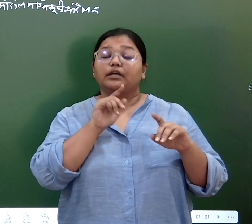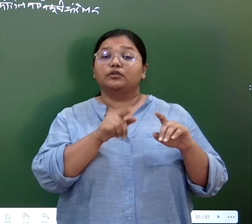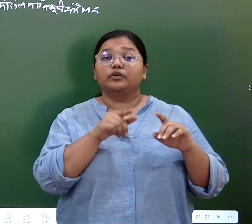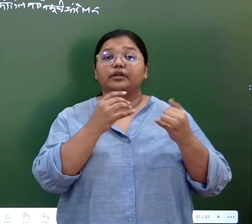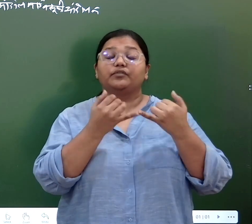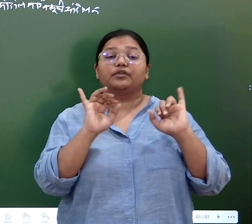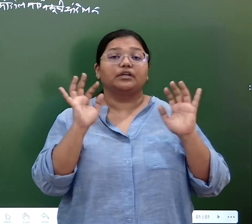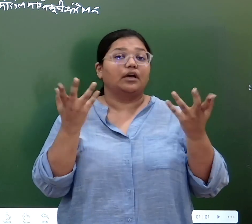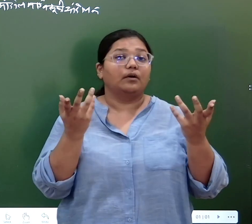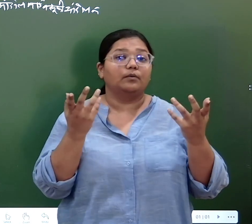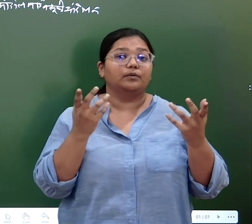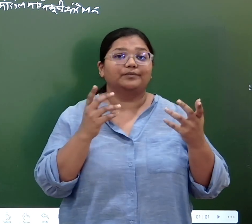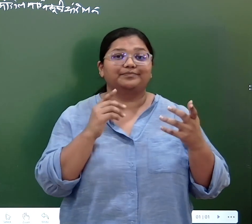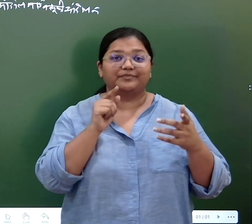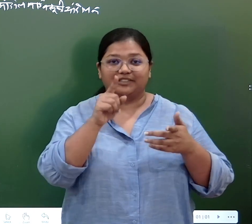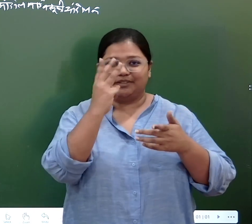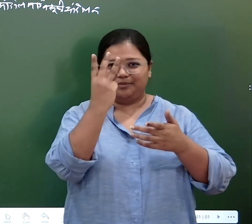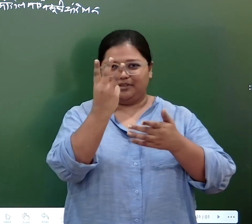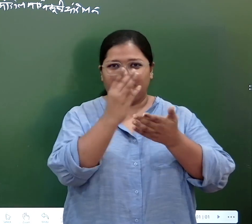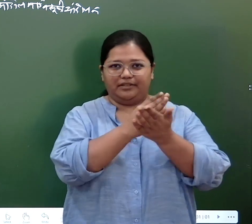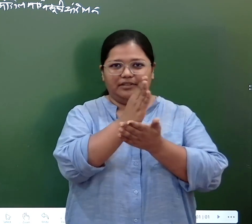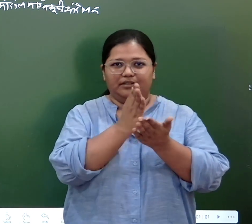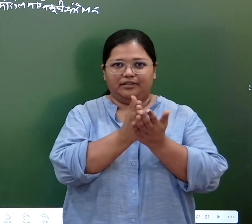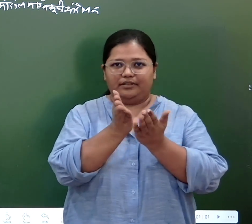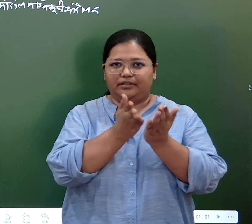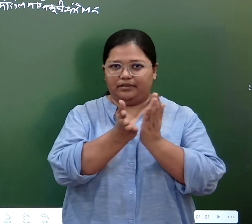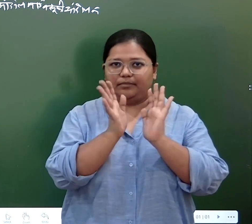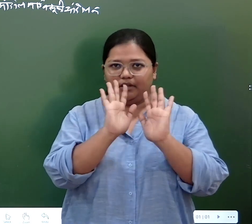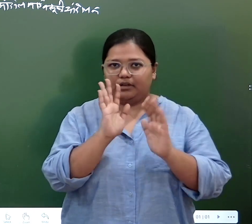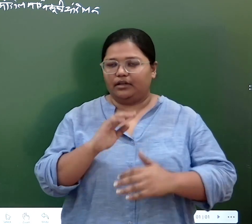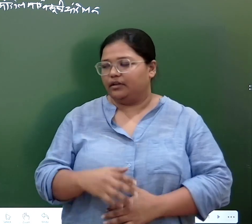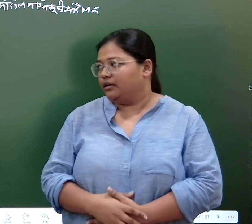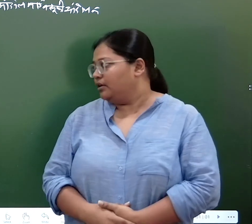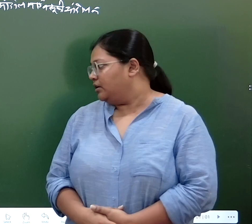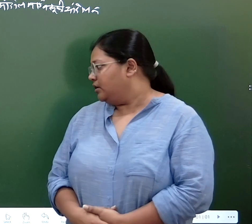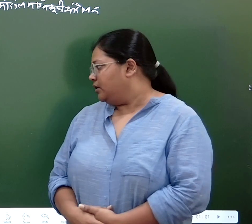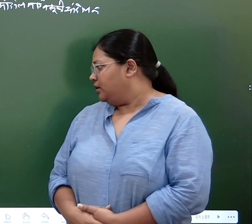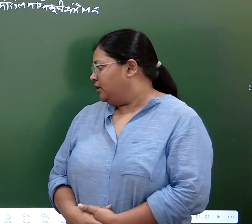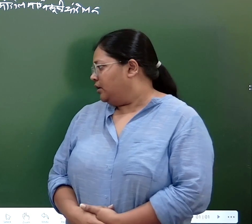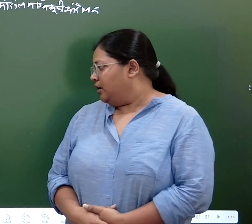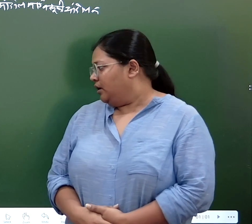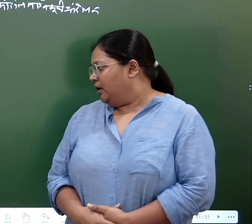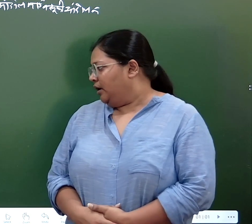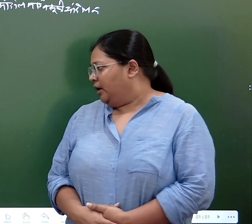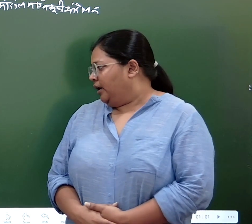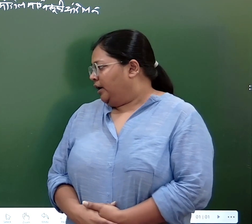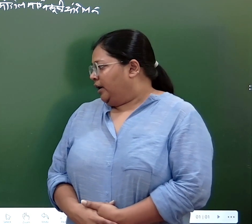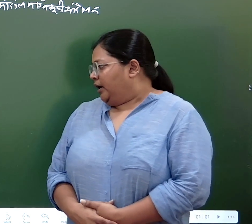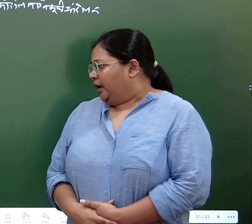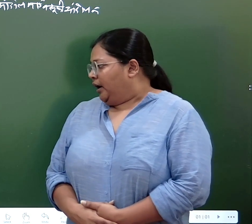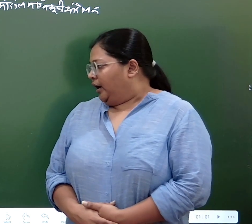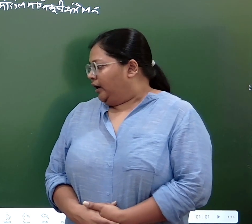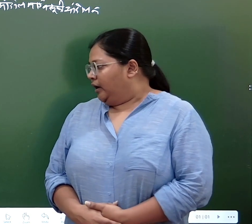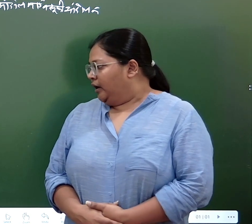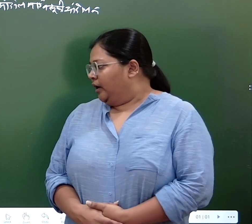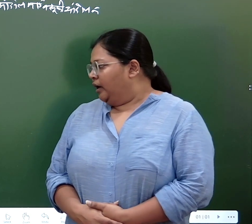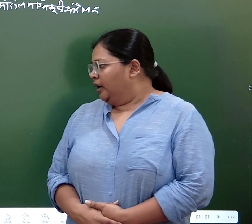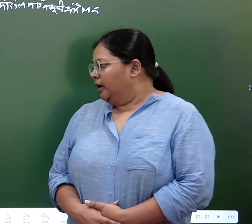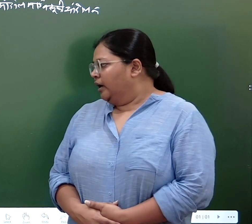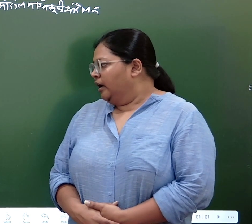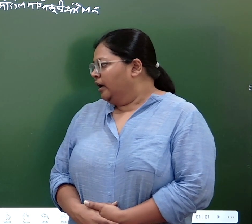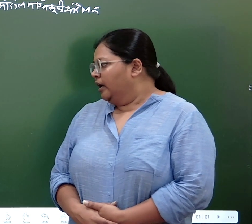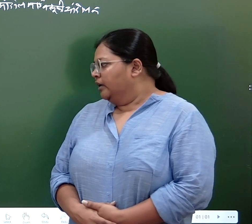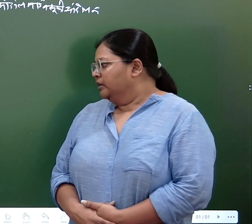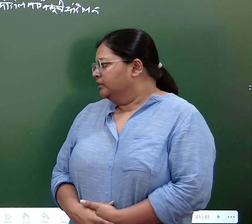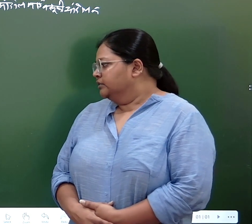हिंदू में आत्मा की मुक्ति के लिए तीन जो है वो मार्ग बताए गए हैं। कौन कौन सा मार्ग है? ज्ञान। पहला कौन सा मार्ग है? ज्ञान।